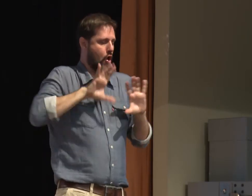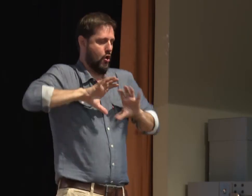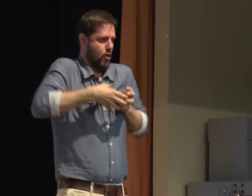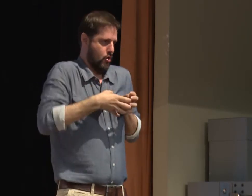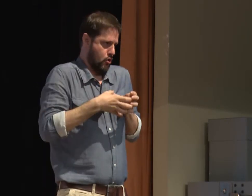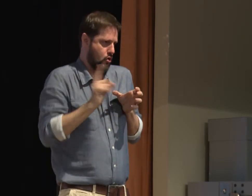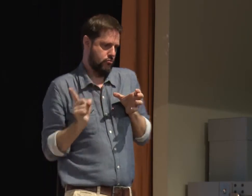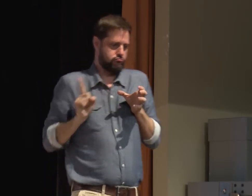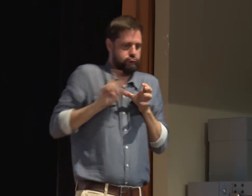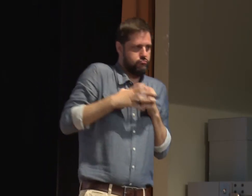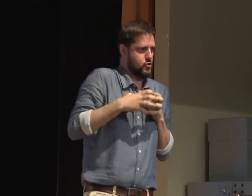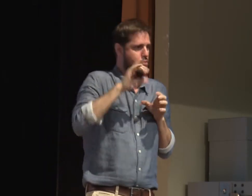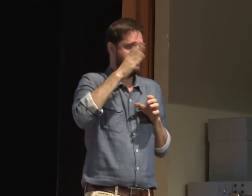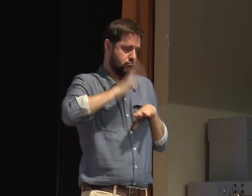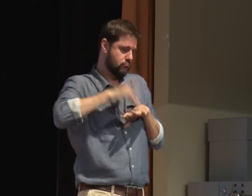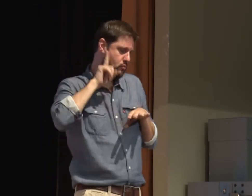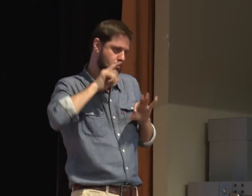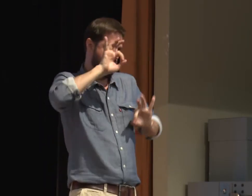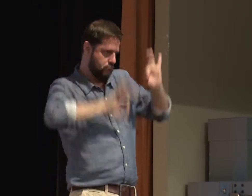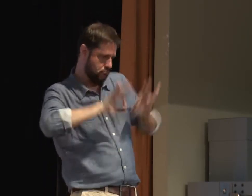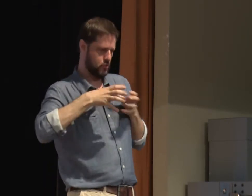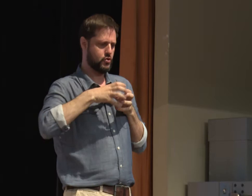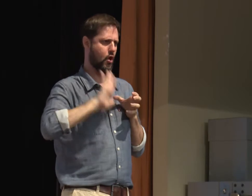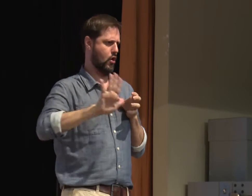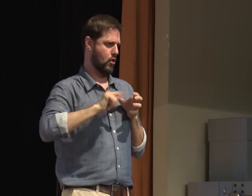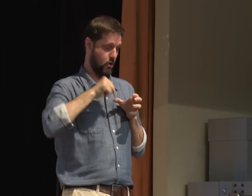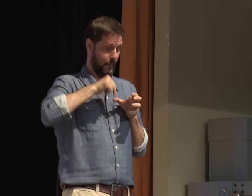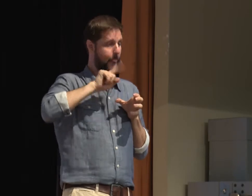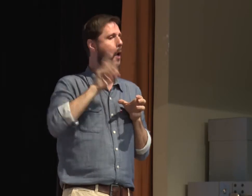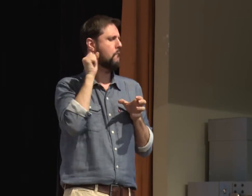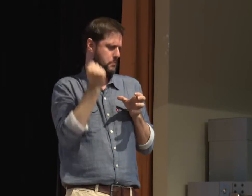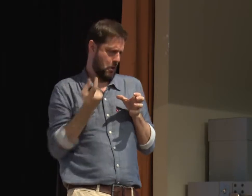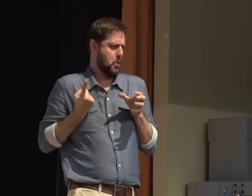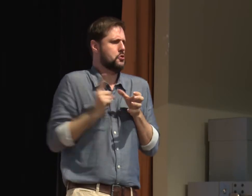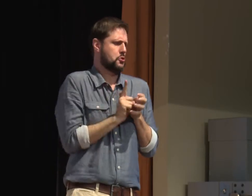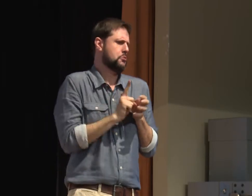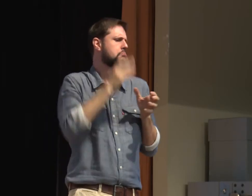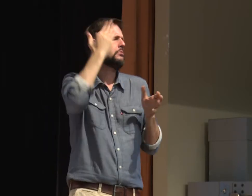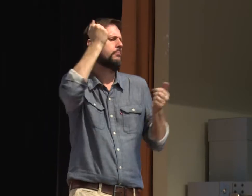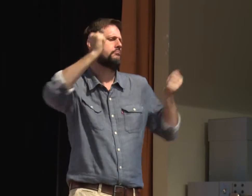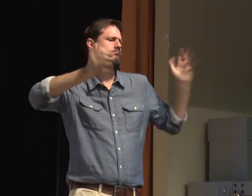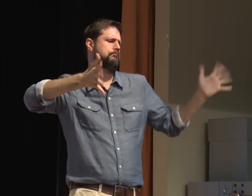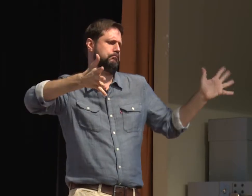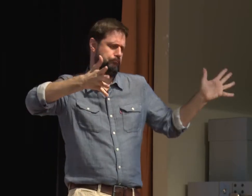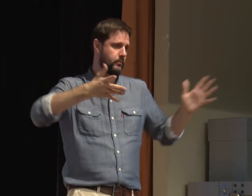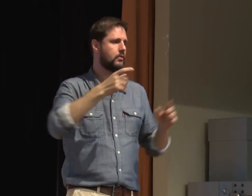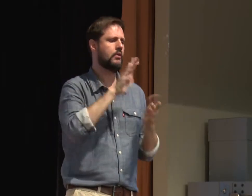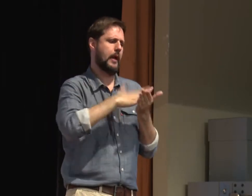surdo, mas algo em que se incluía e se inseria o surdo. Tudo bem, mas eu acho assim, ouvinte